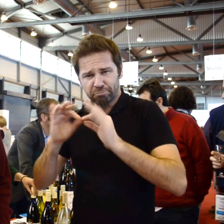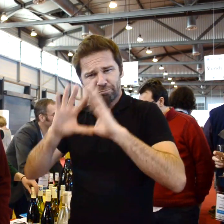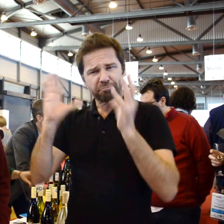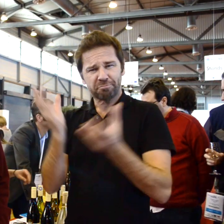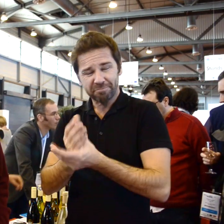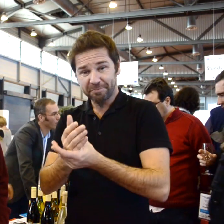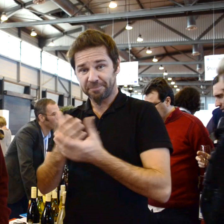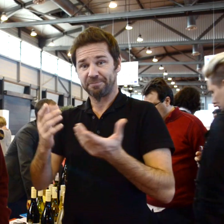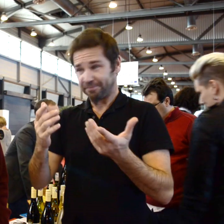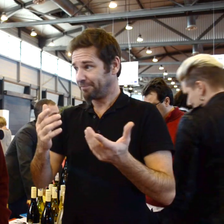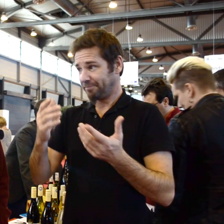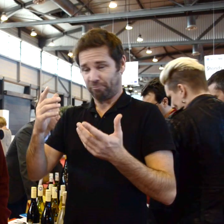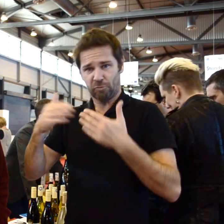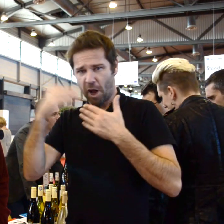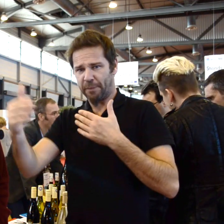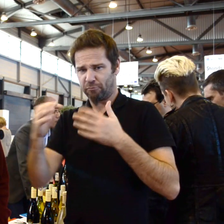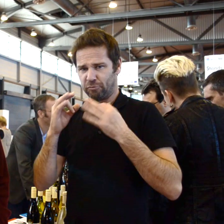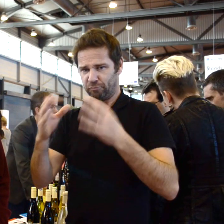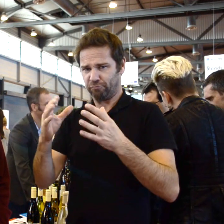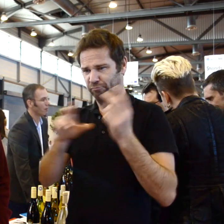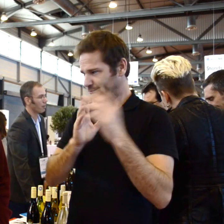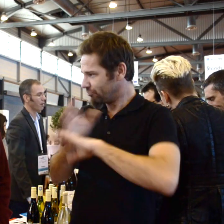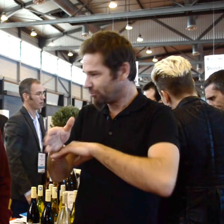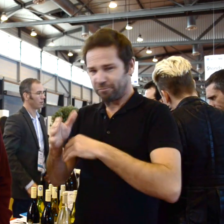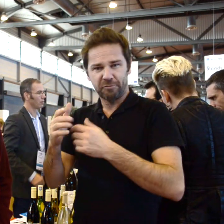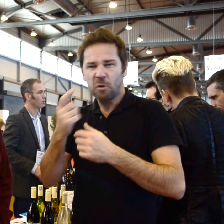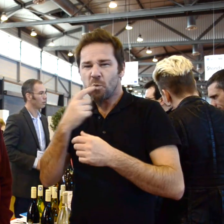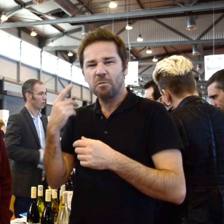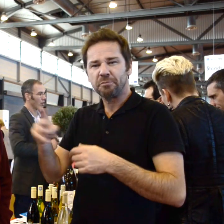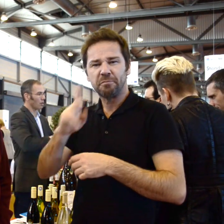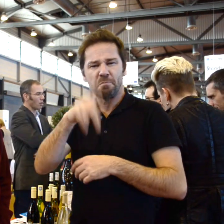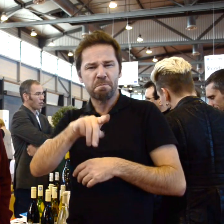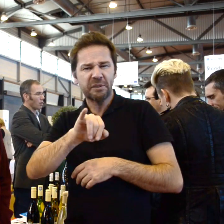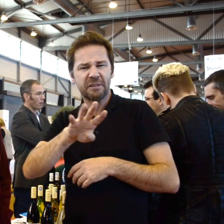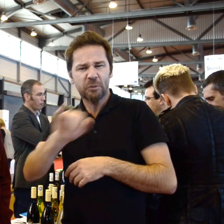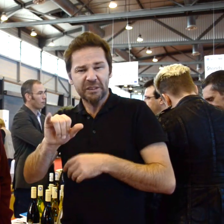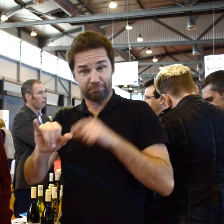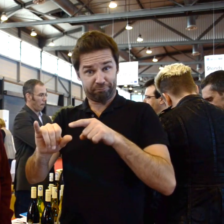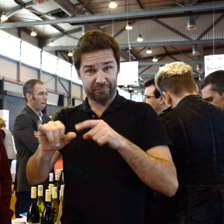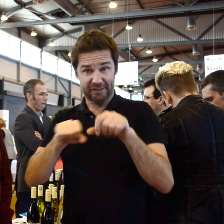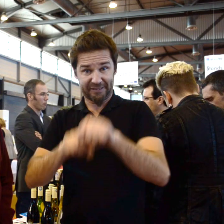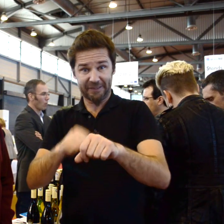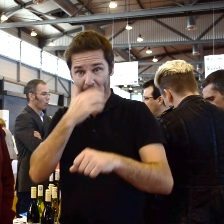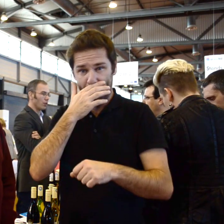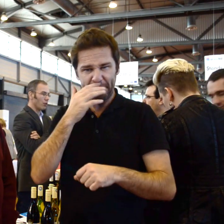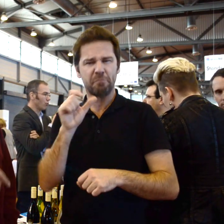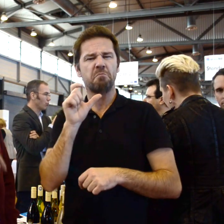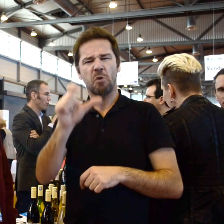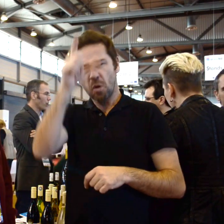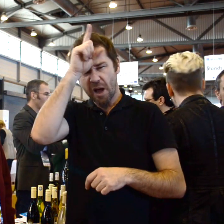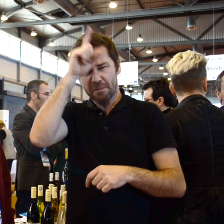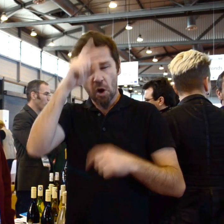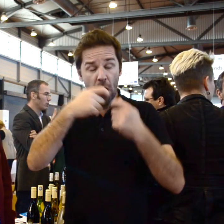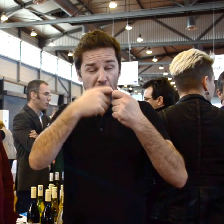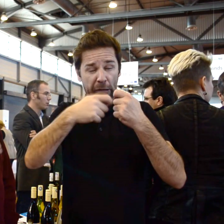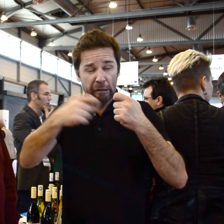Nous prendrons le temps plus tard de venir déguster aussi. Donc ces cépages Piwi, hein, voilà. Résistants. C'est un mot allemand qui est à rallonge,